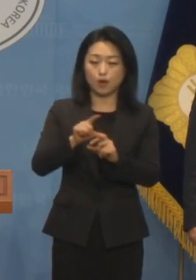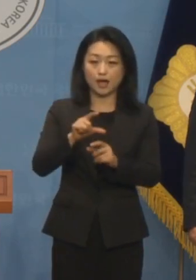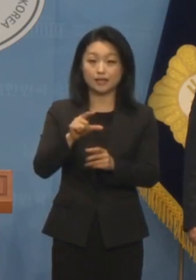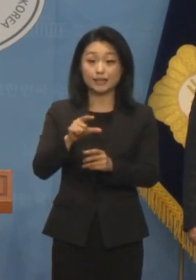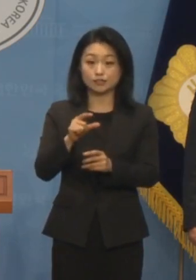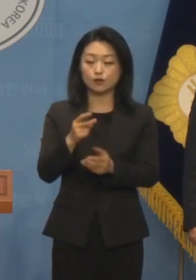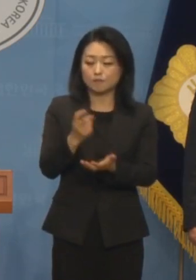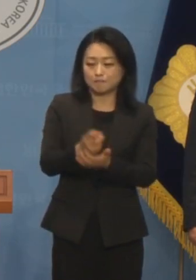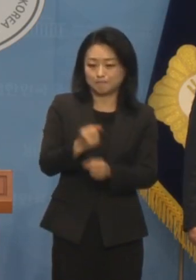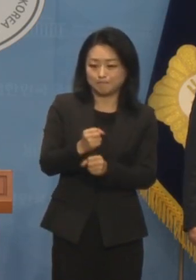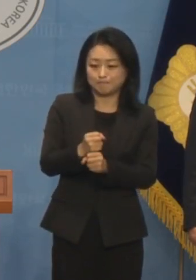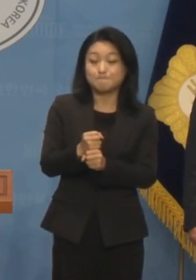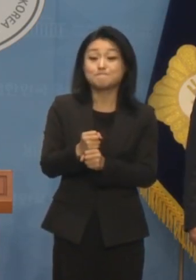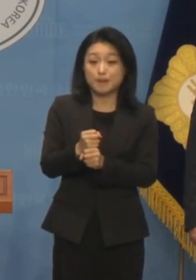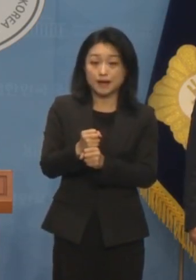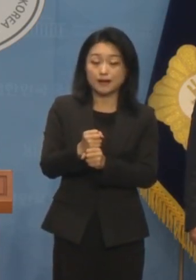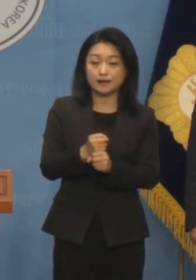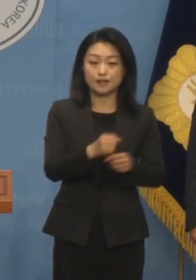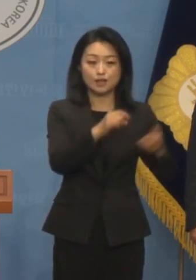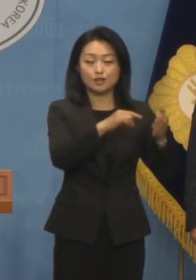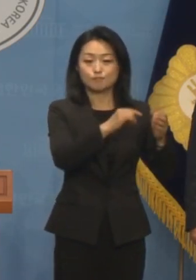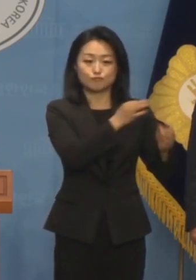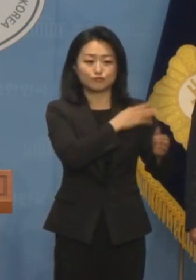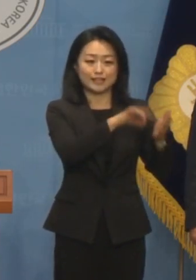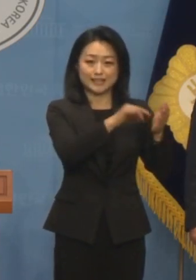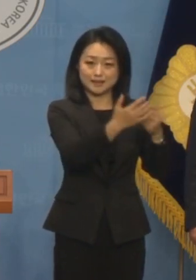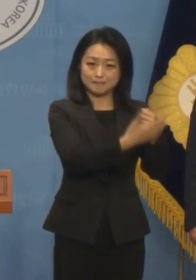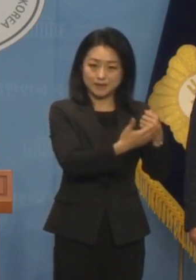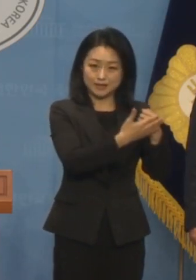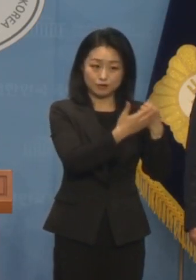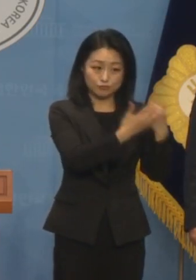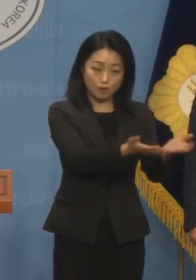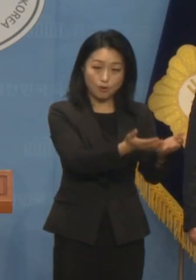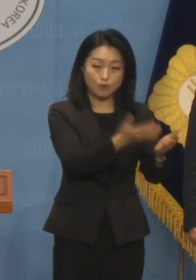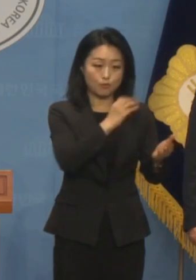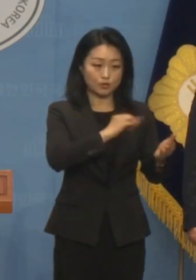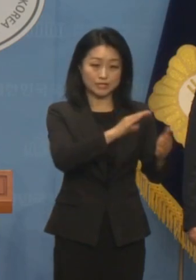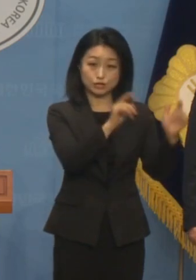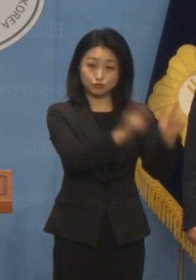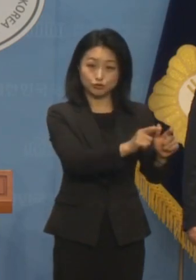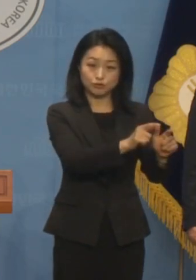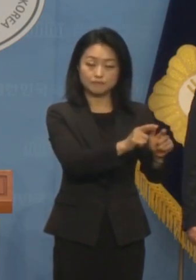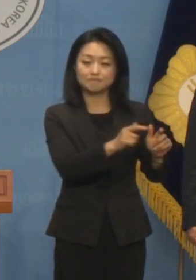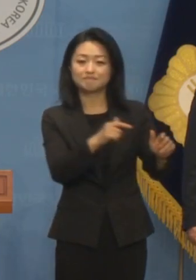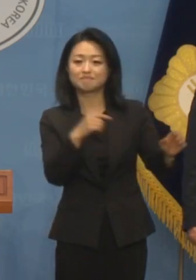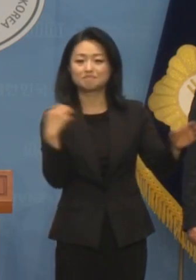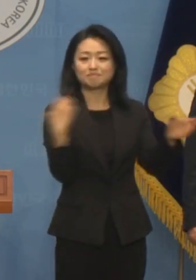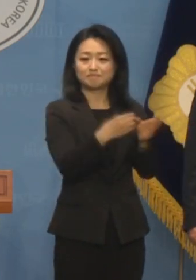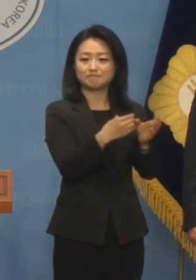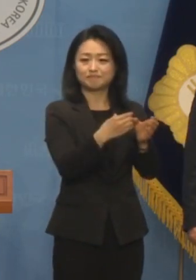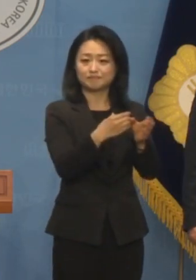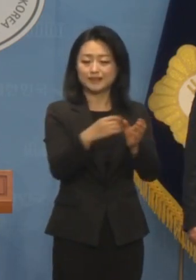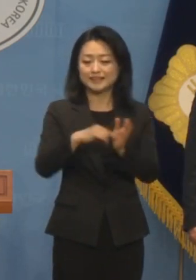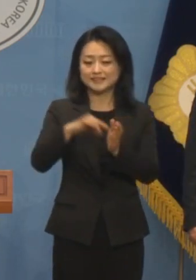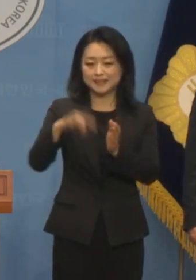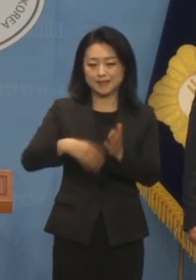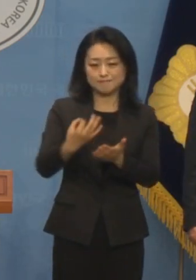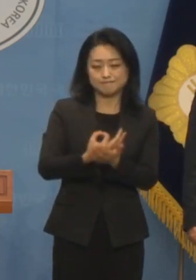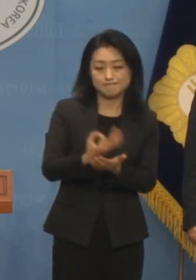발의해서 윤석열 정부의 부자 감세와 복지 축소에 맞서 정의로운 조세제도 실현에도